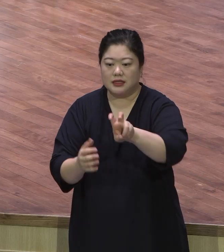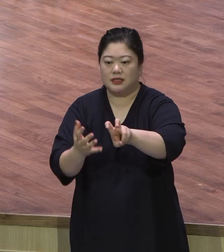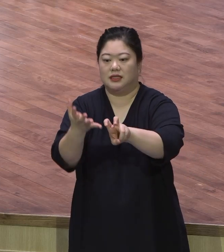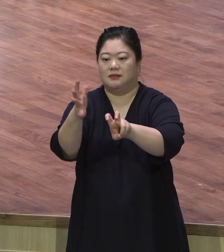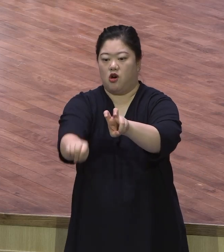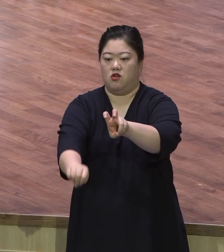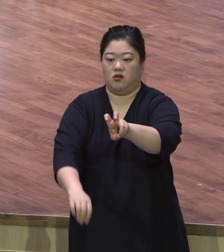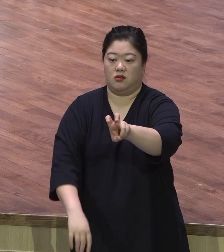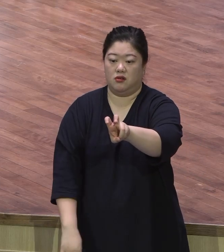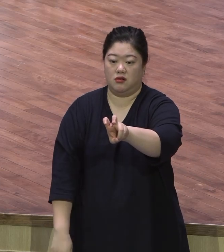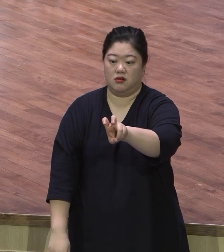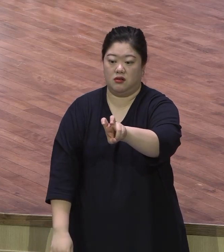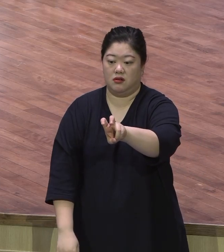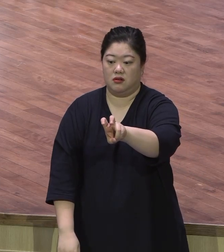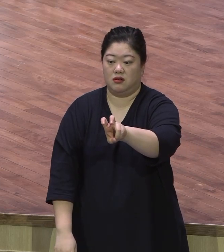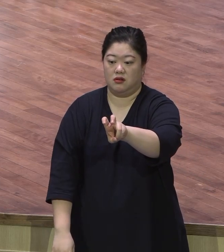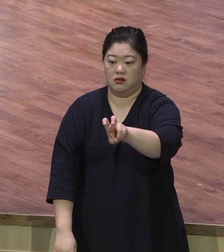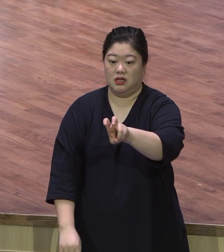20억일